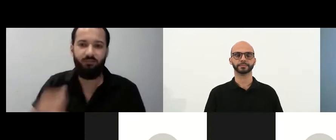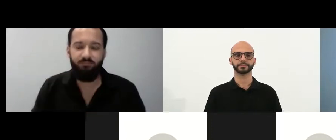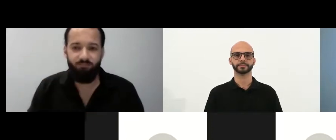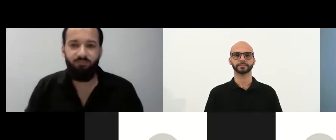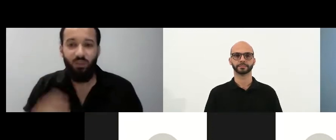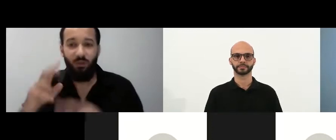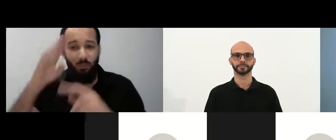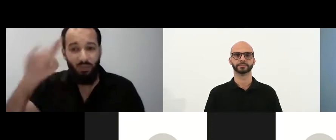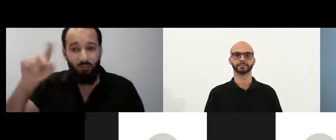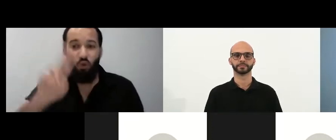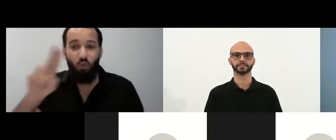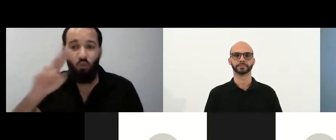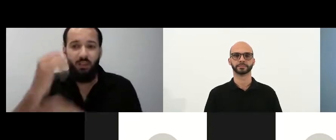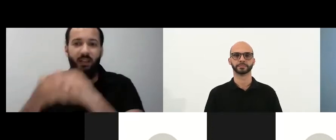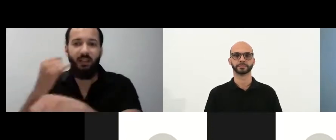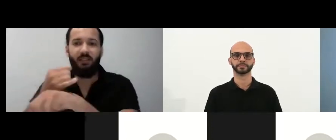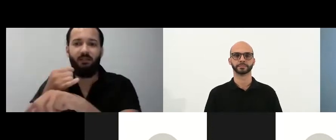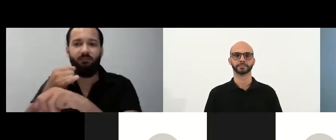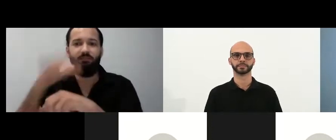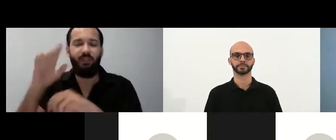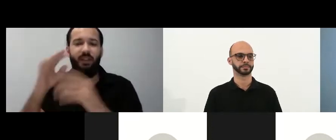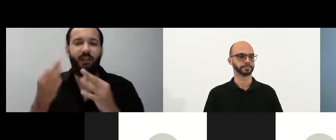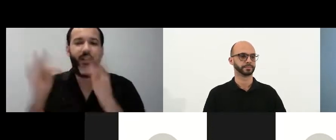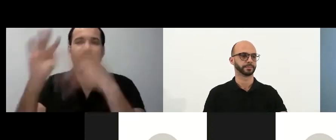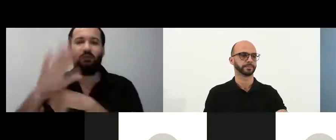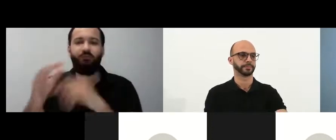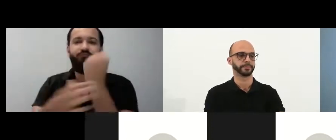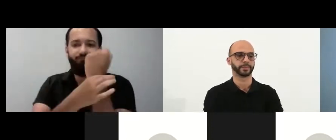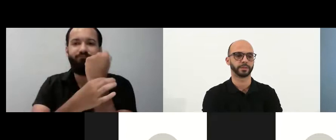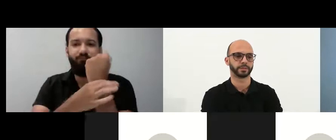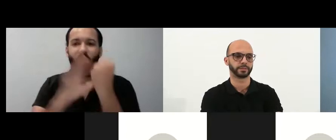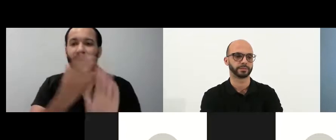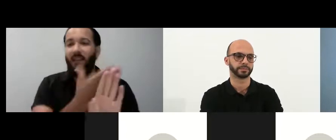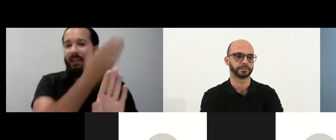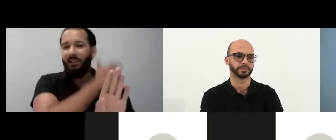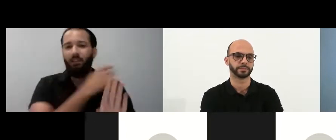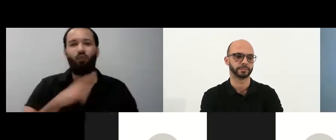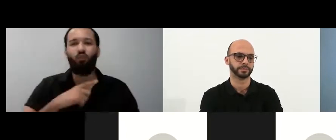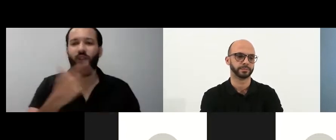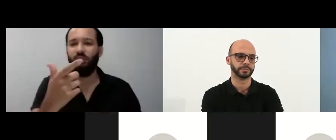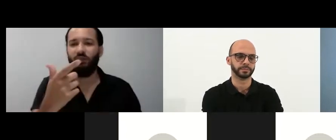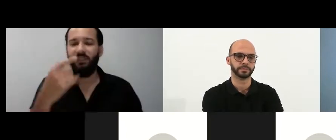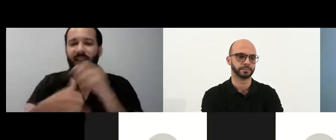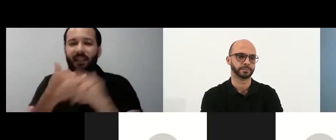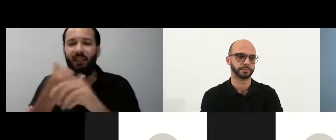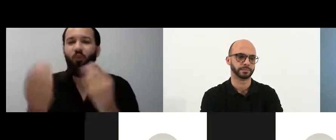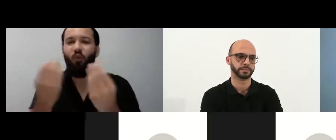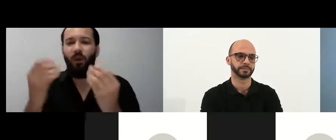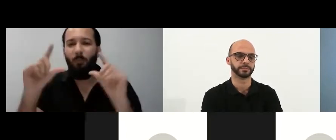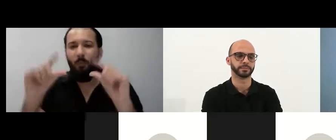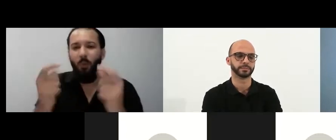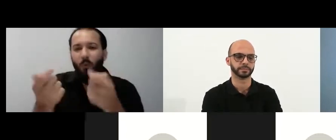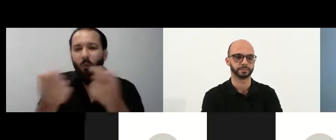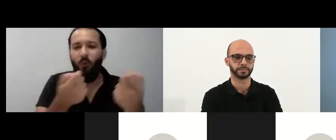importância dentro da sociedade. E eu fico imaginando também hoje com a internet, com relação à segurança que antes nós